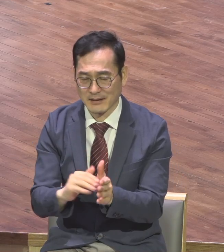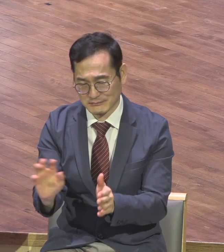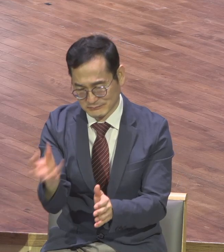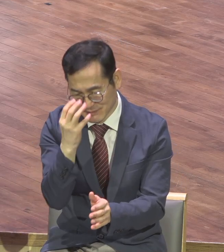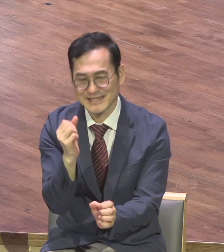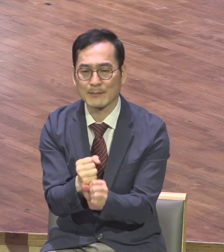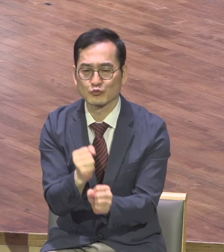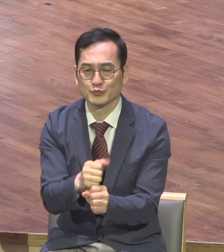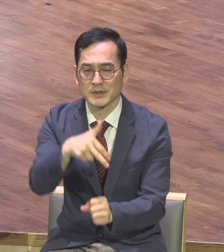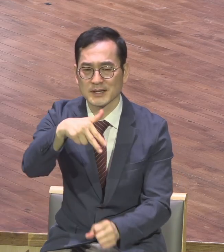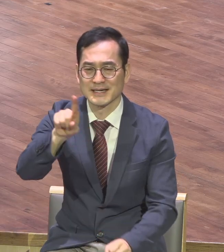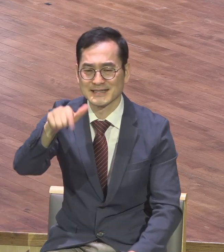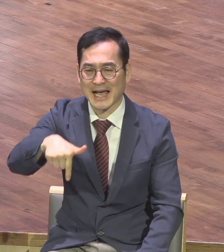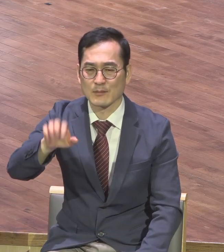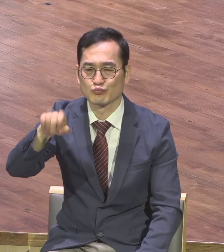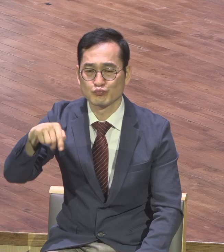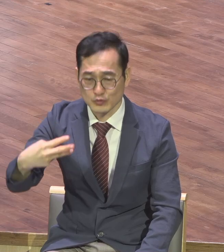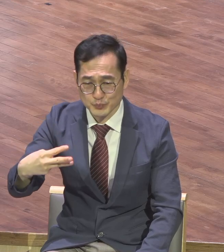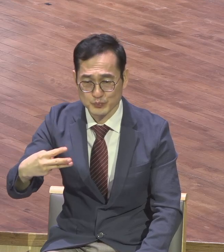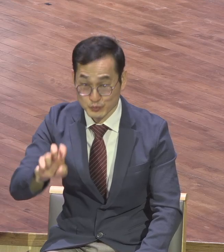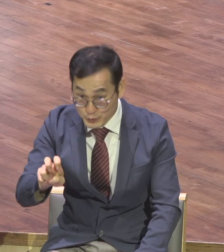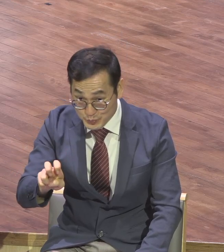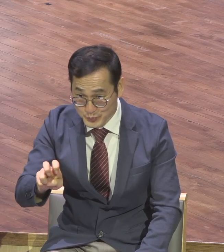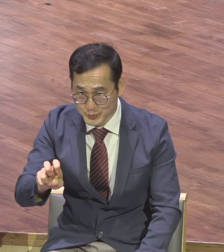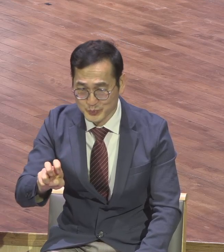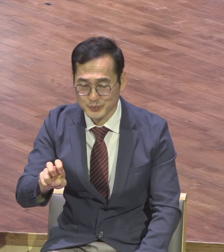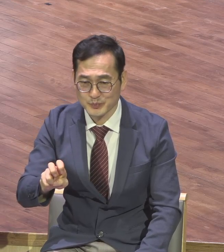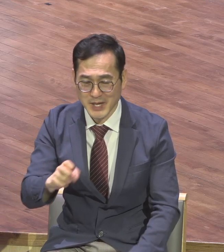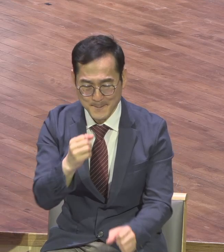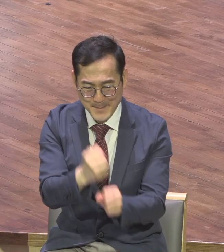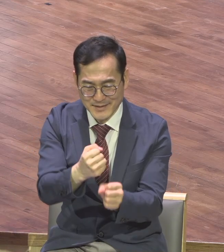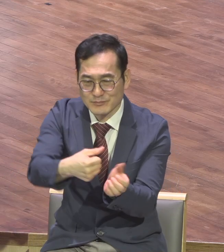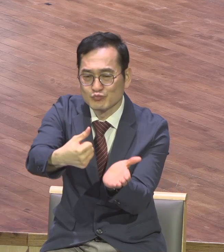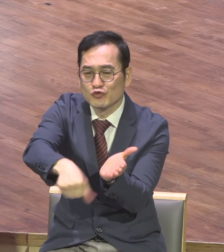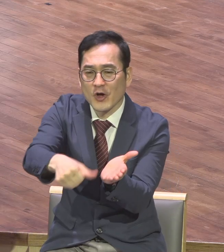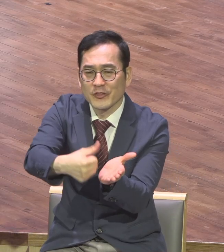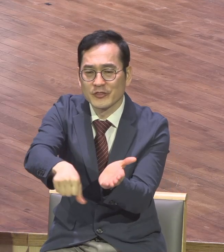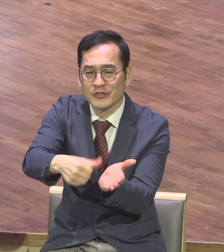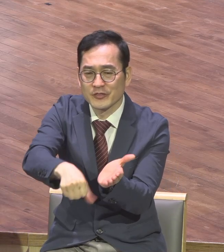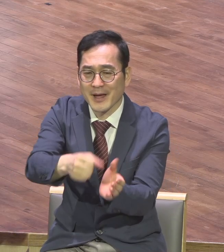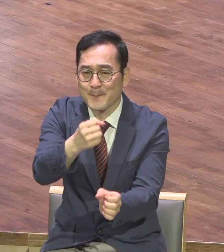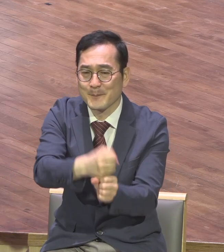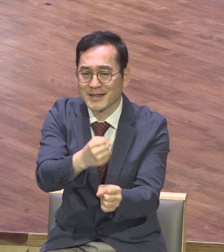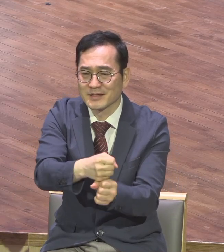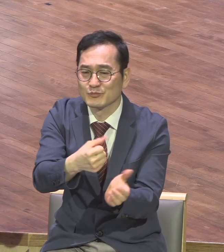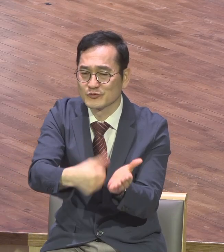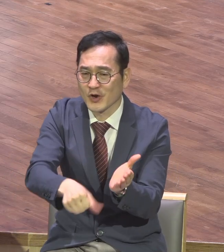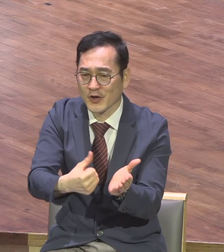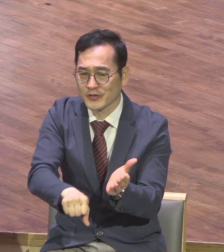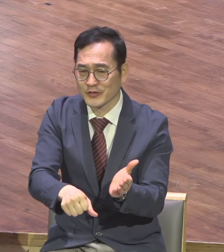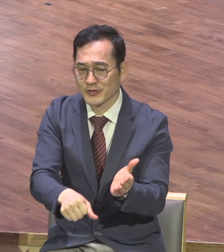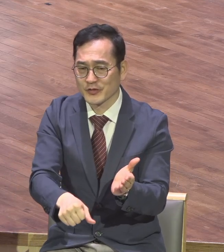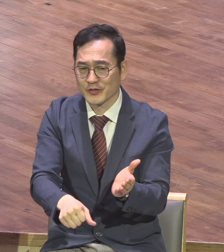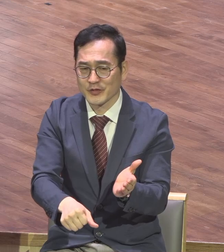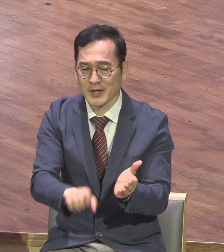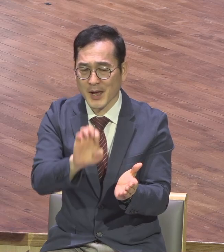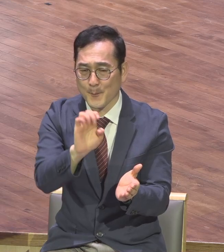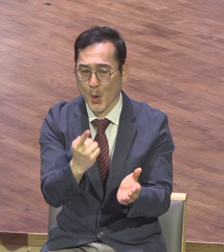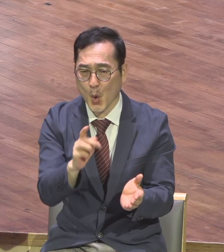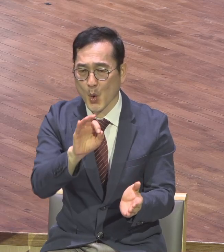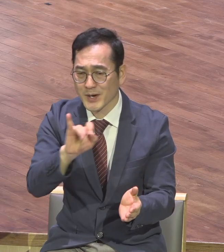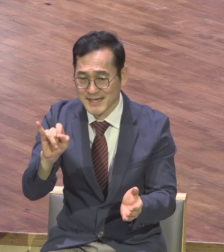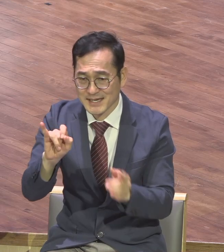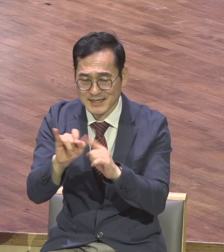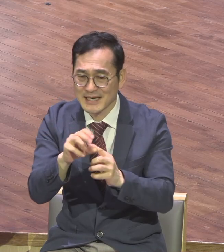뜻이에요. 작품. 이 포이에마라는 단어에서 시를 의미하는 영어 단어